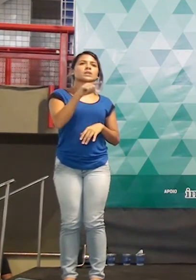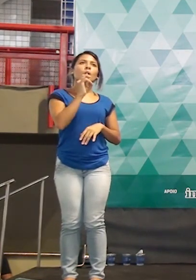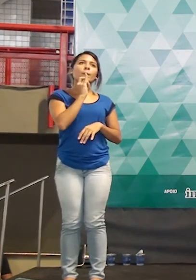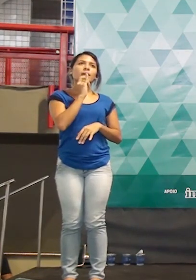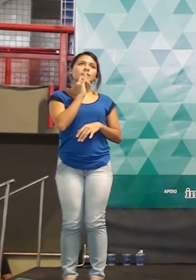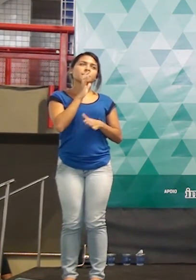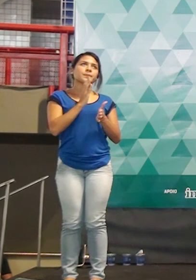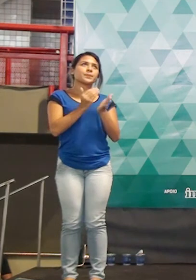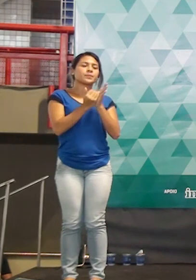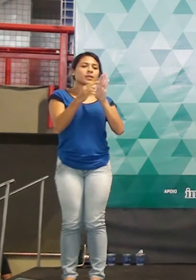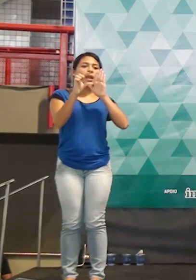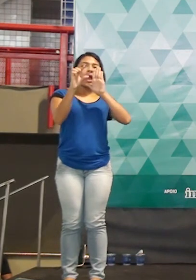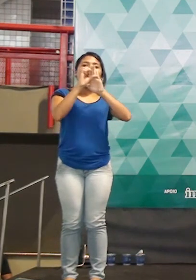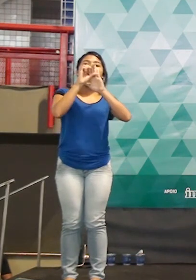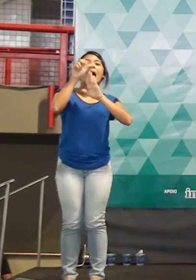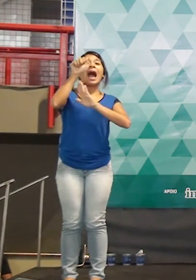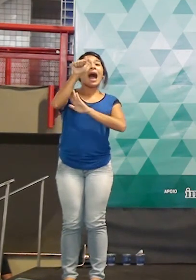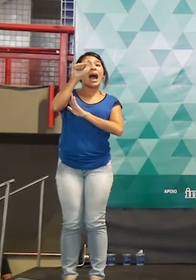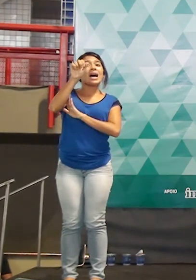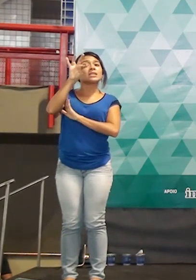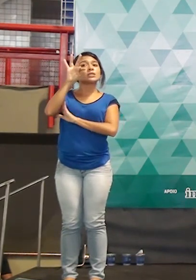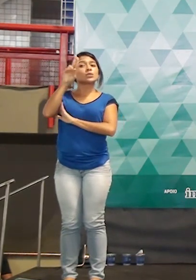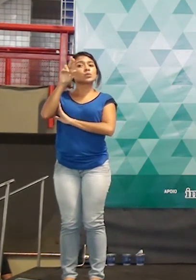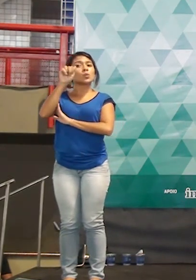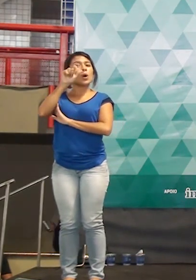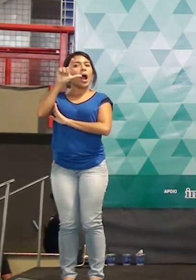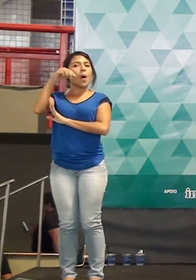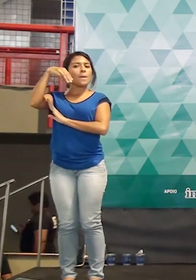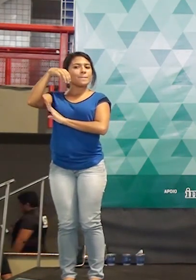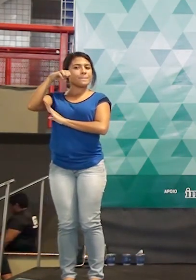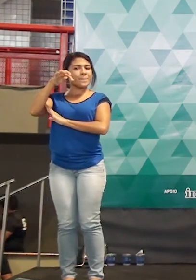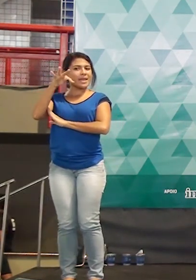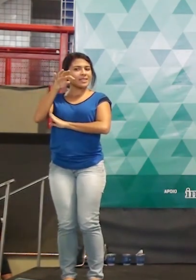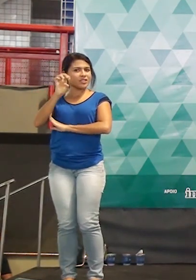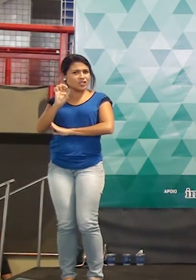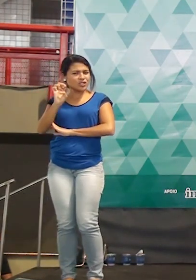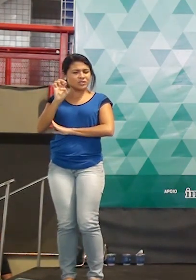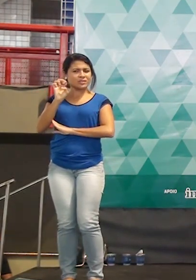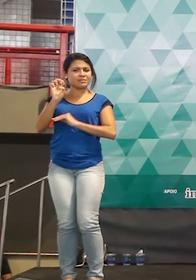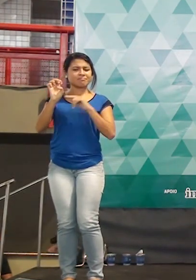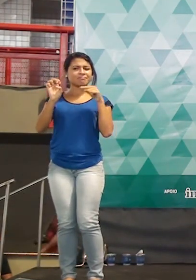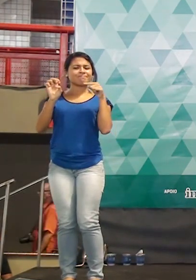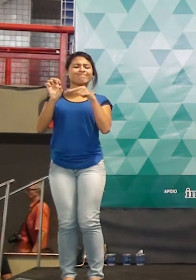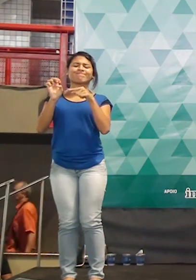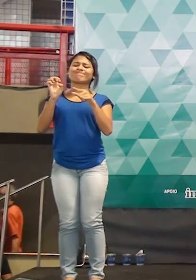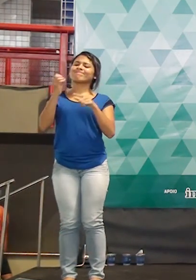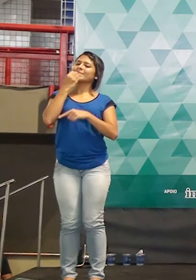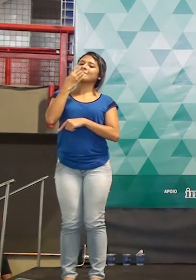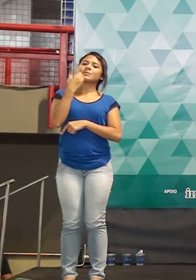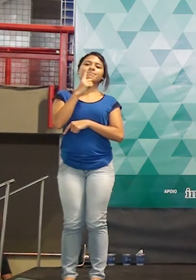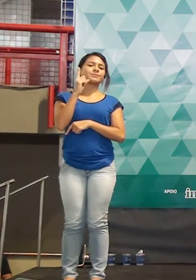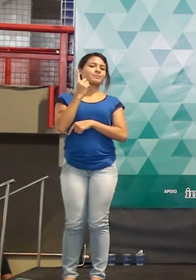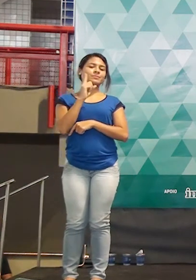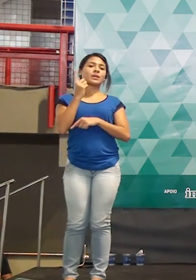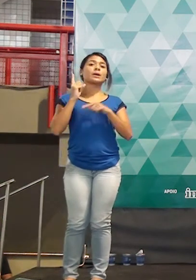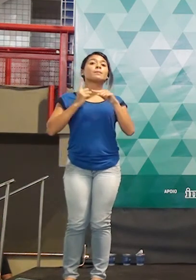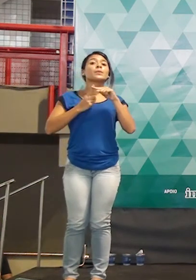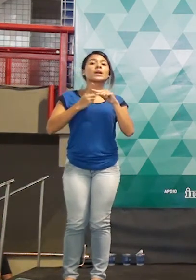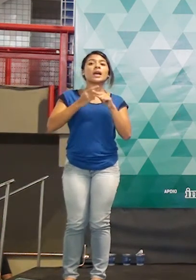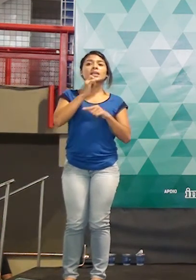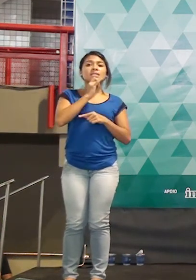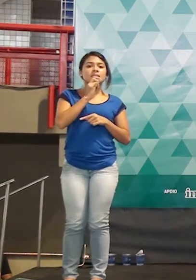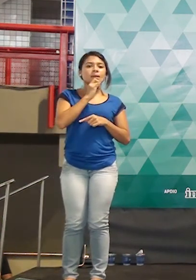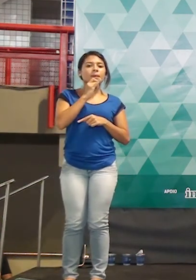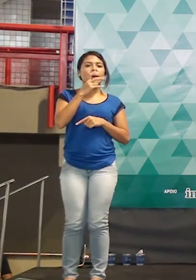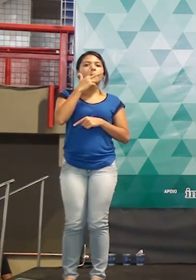atualmente. O atualmente, ele gera 2 erros na sua redação. O primeiro é